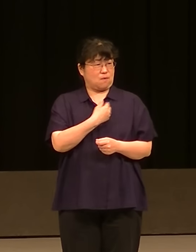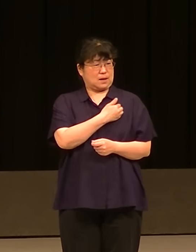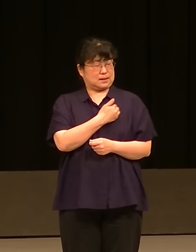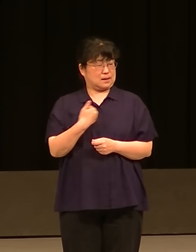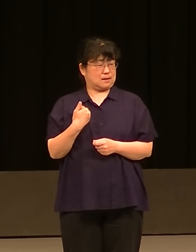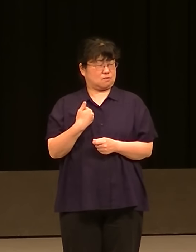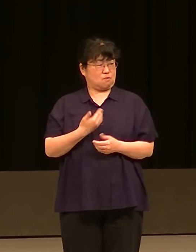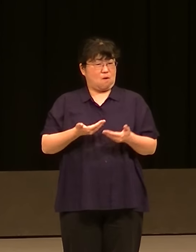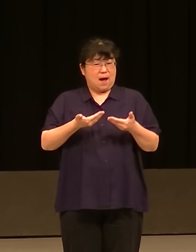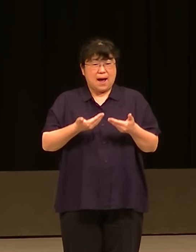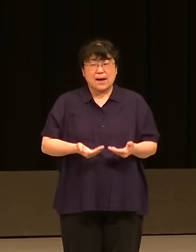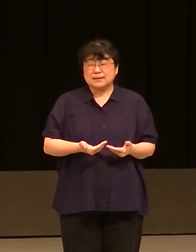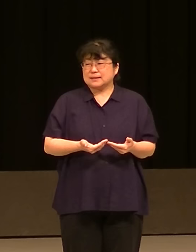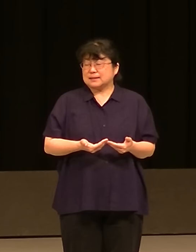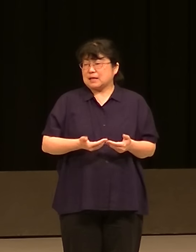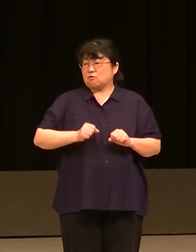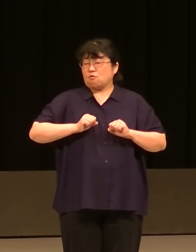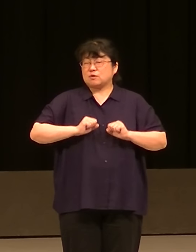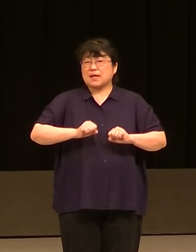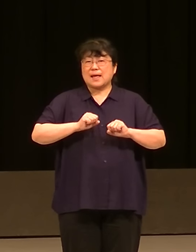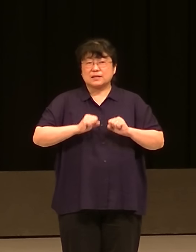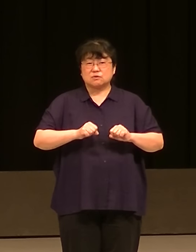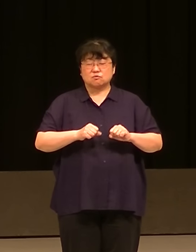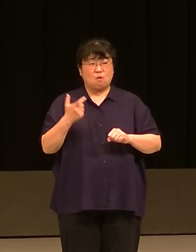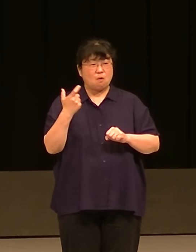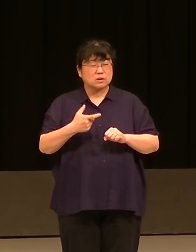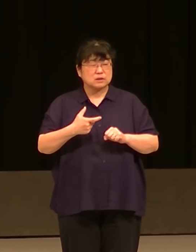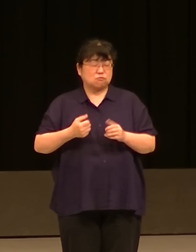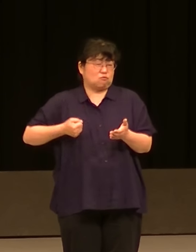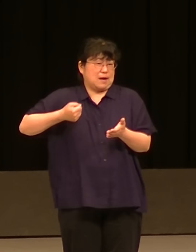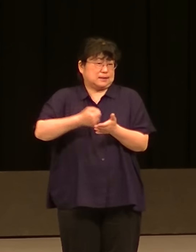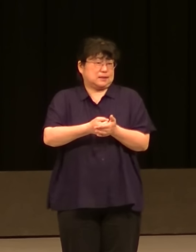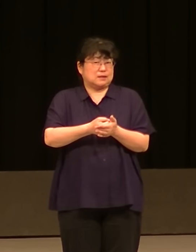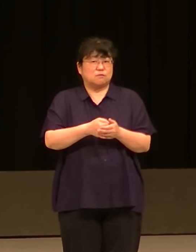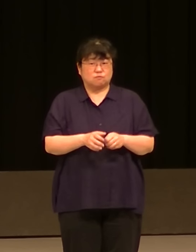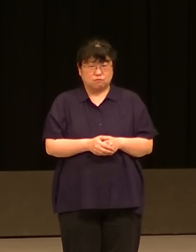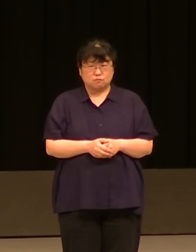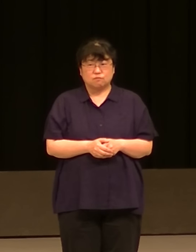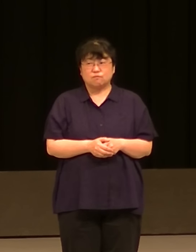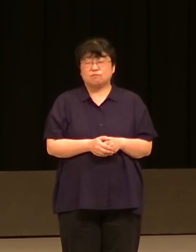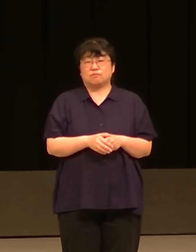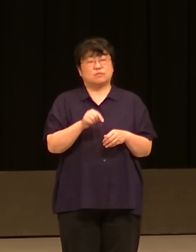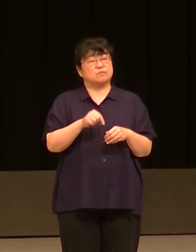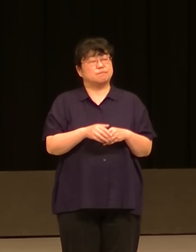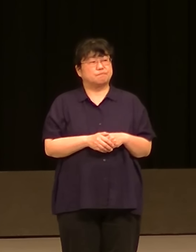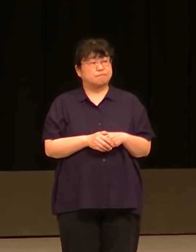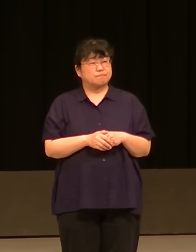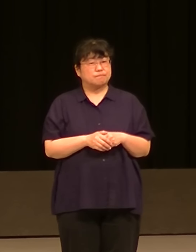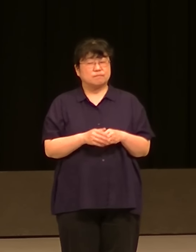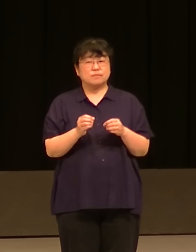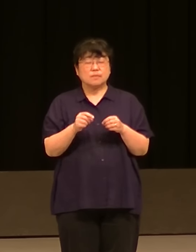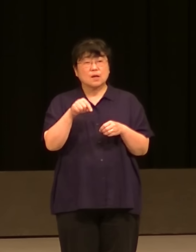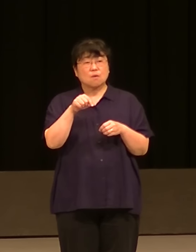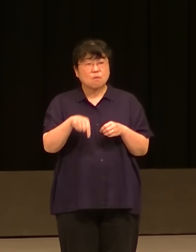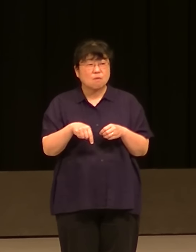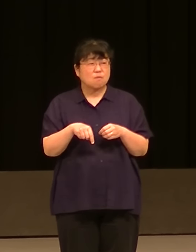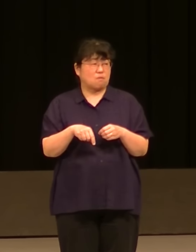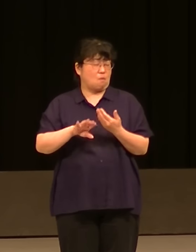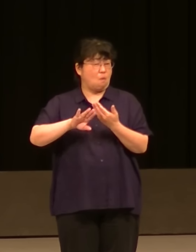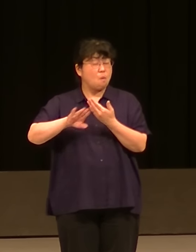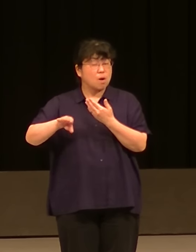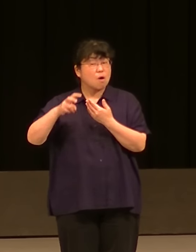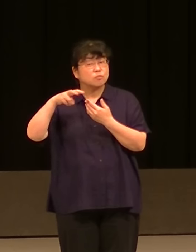と生存を、保持すると決意していて、そして、この他国のことを無視して、